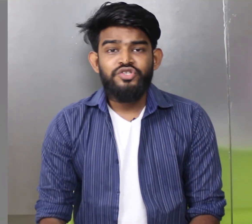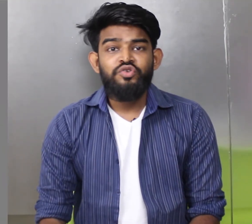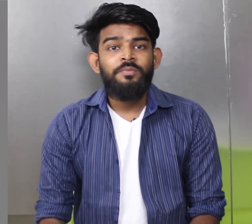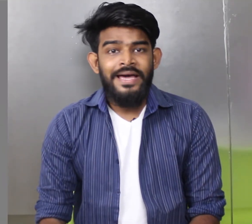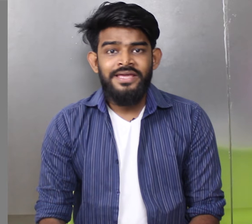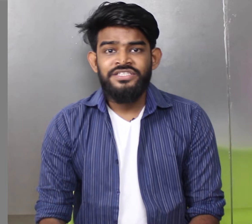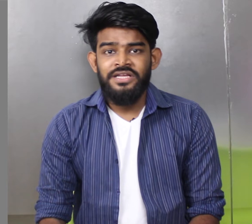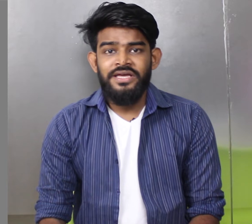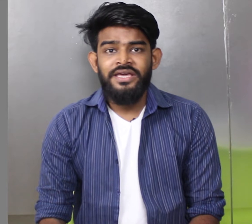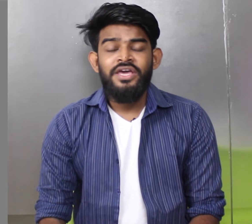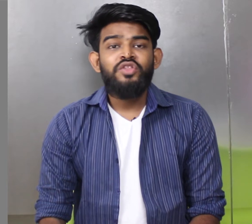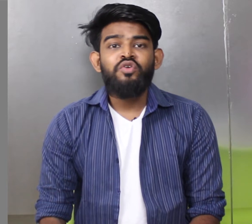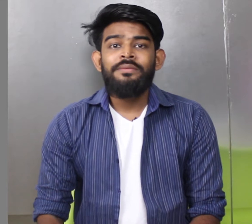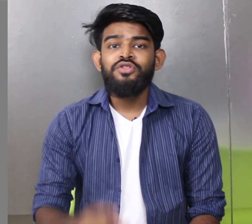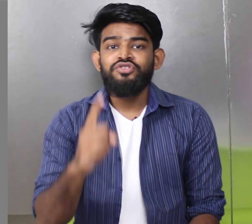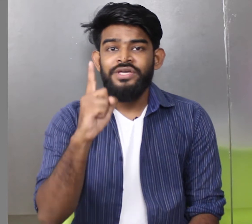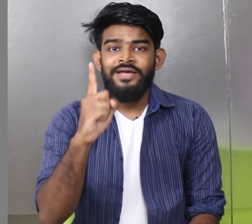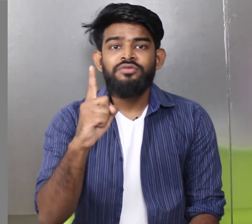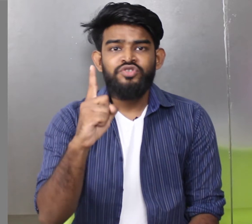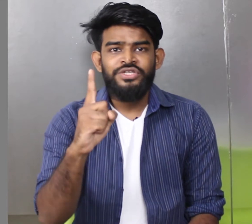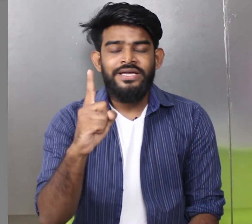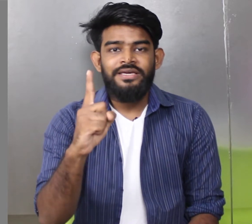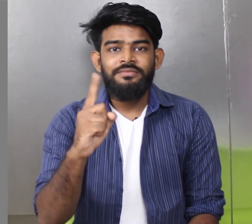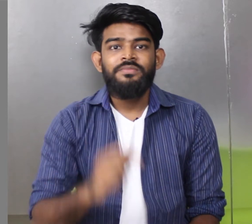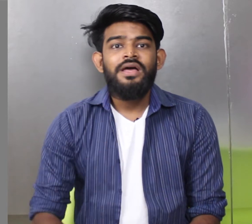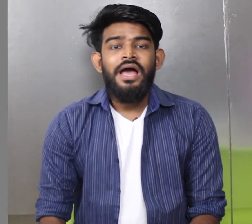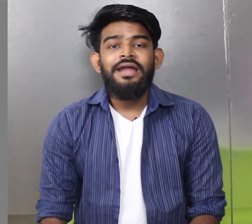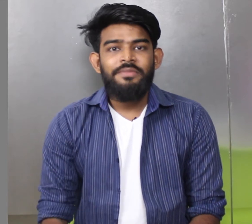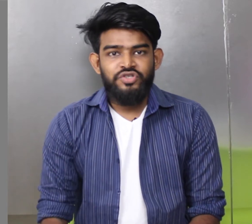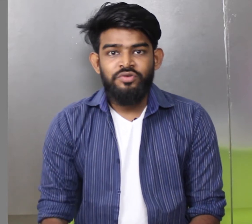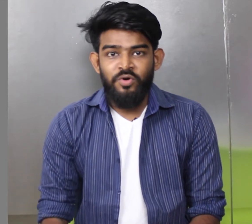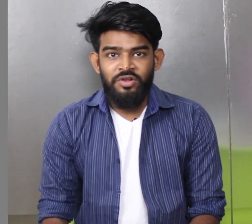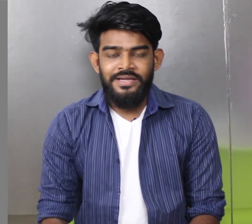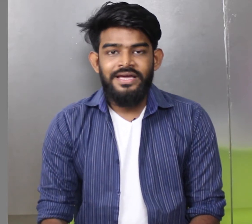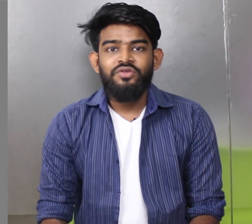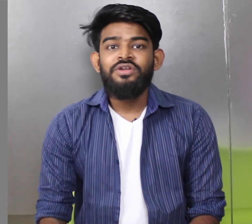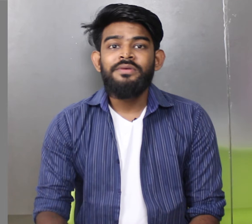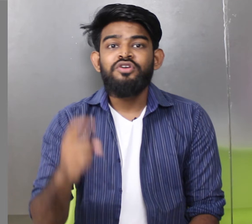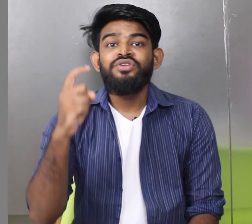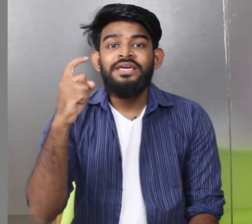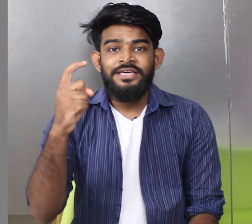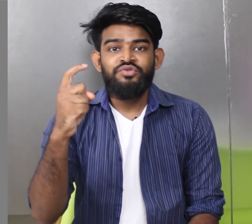আমরা যখন মায়ের ইশারা দেখাই তখন আমরা তর্জনীকে একদম সোজা রাখি, আর আমরা যখন মঙ্গলবার দেখাই তখন আমরা তর্জনীকে